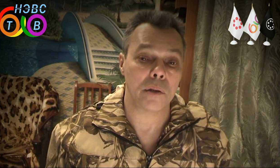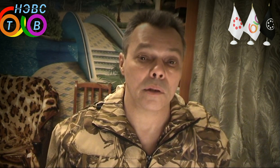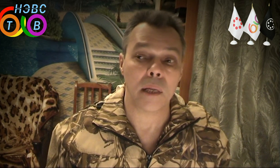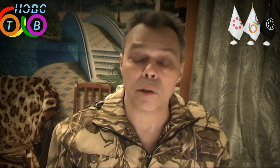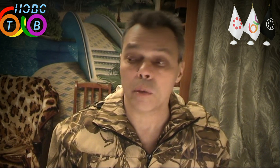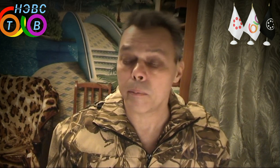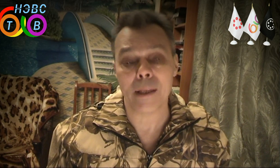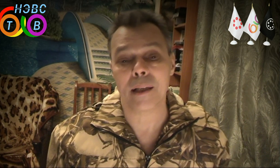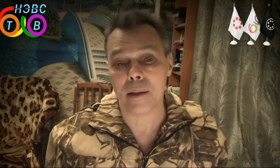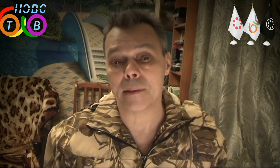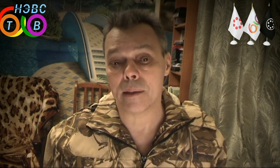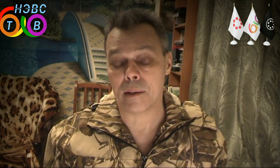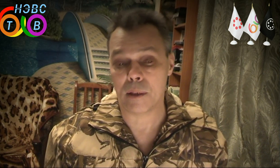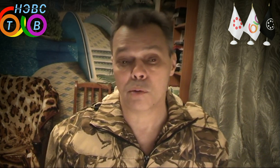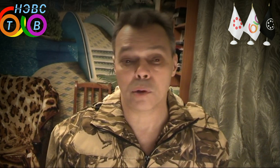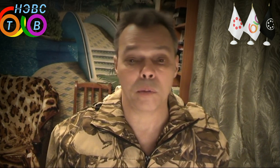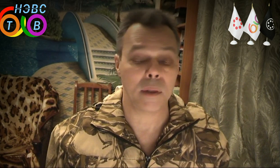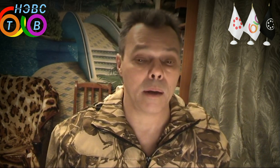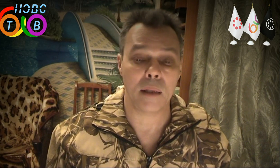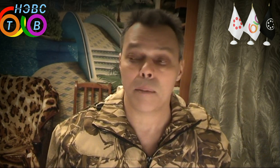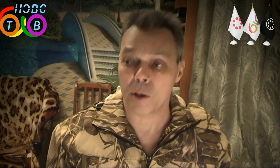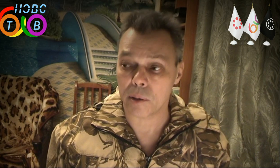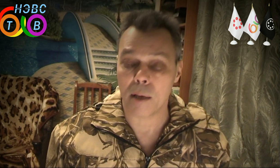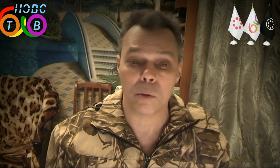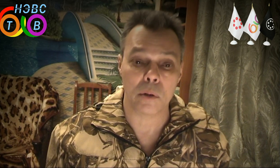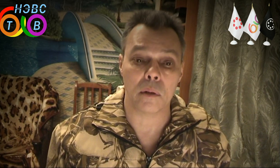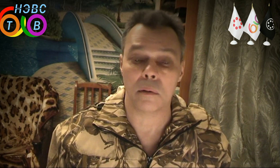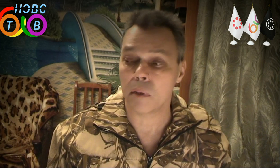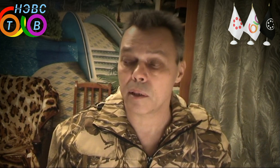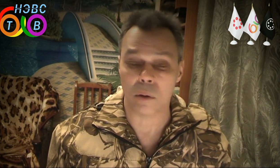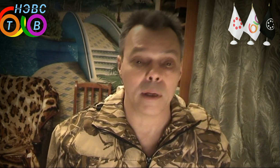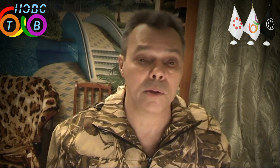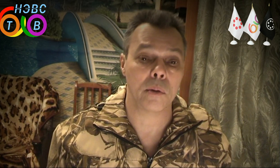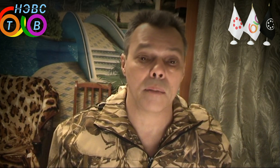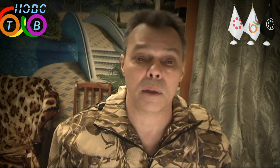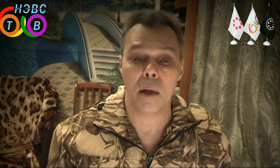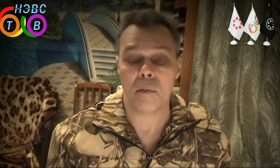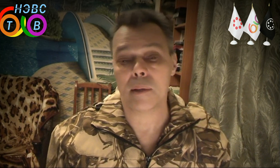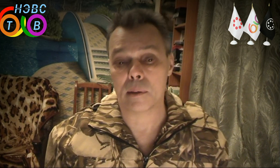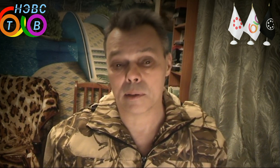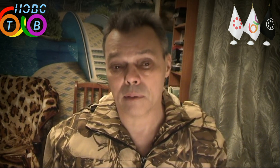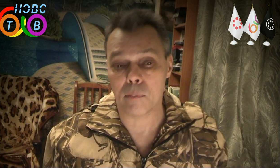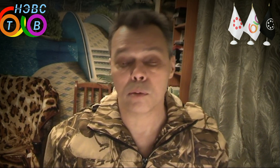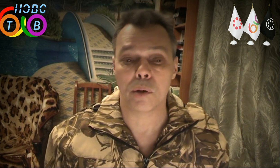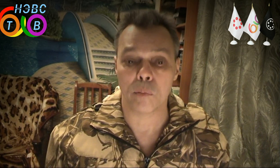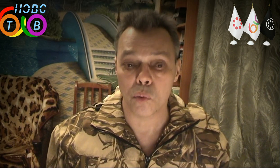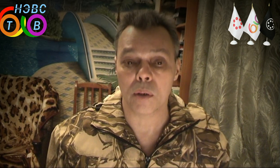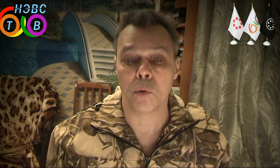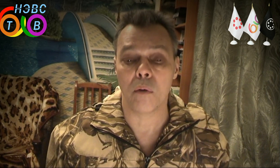конечно же. Надо, чтобы было согласие этой девушки, чтобы она пришла тоже на консультацию ко мне вместе со своим будущим мужем новым,